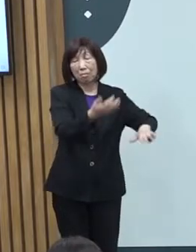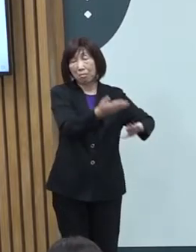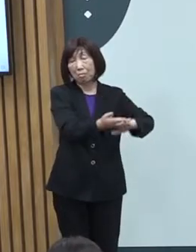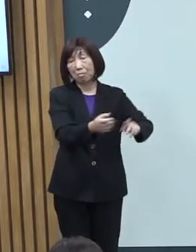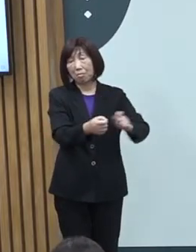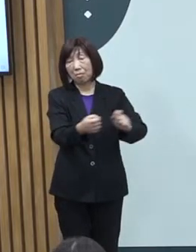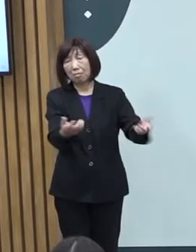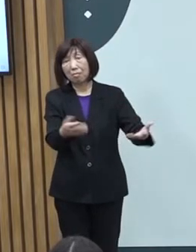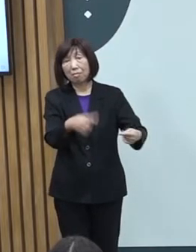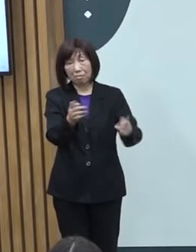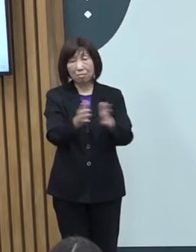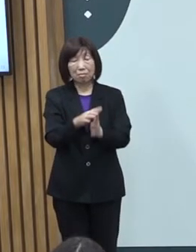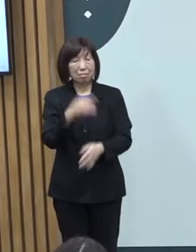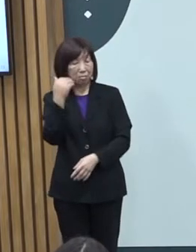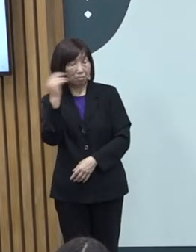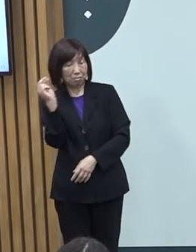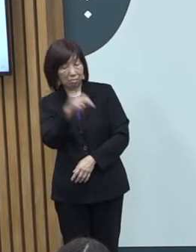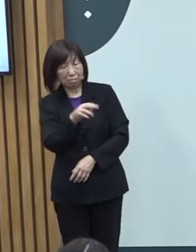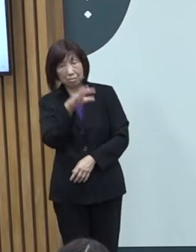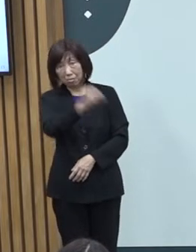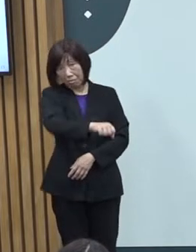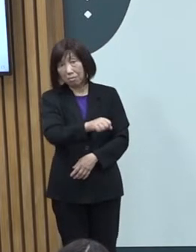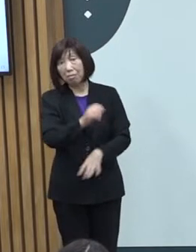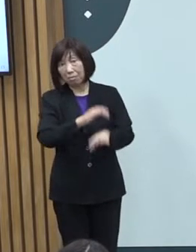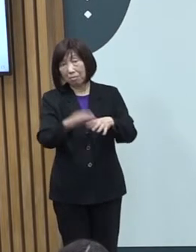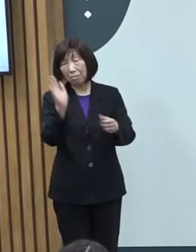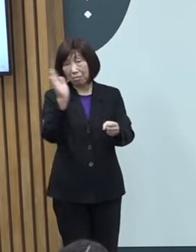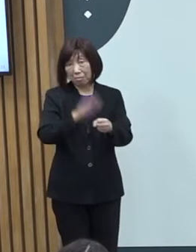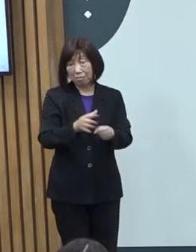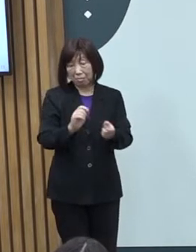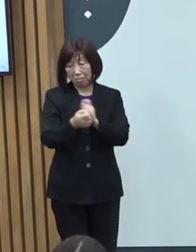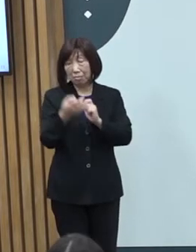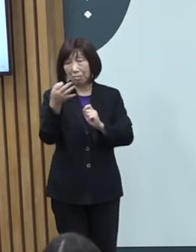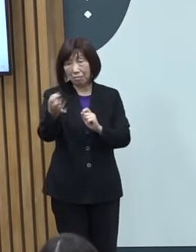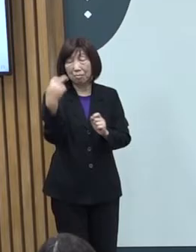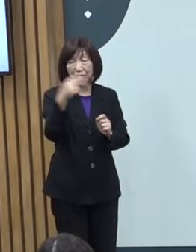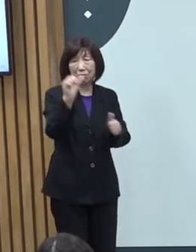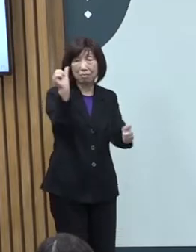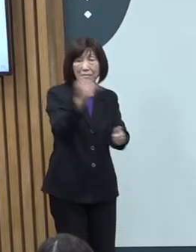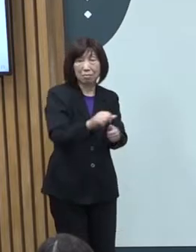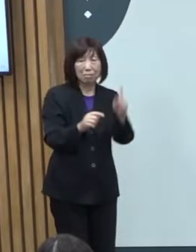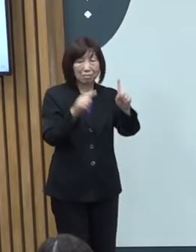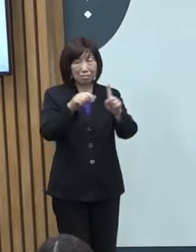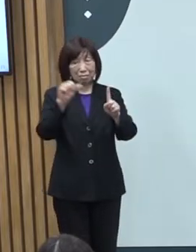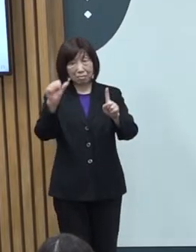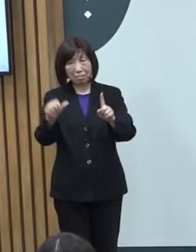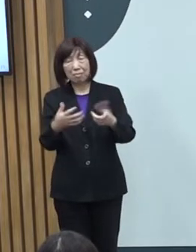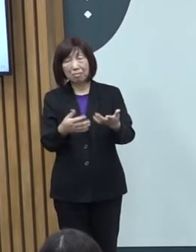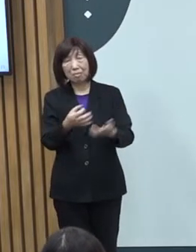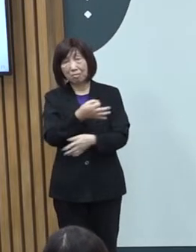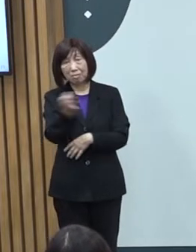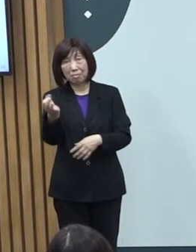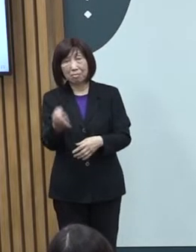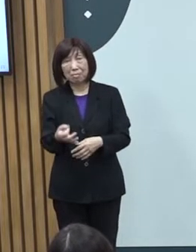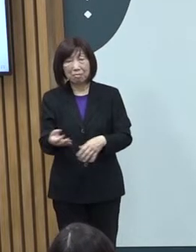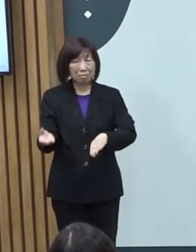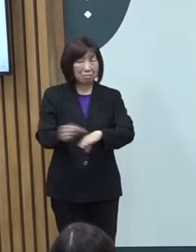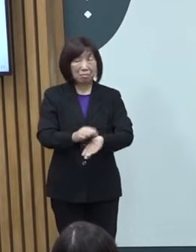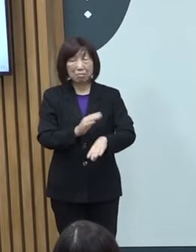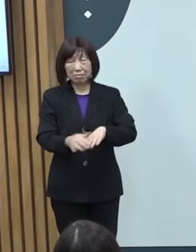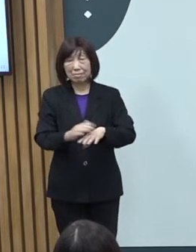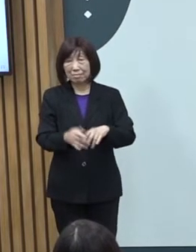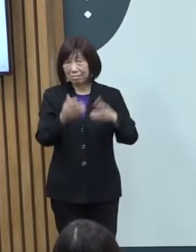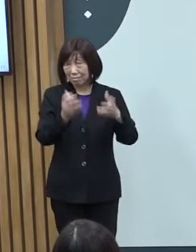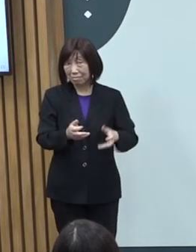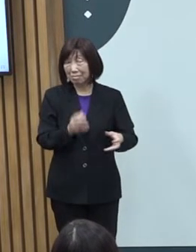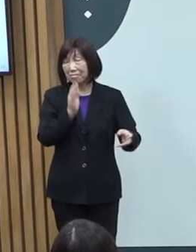不但要补税，还会被处以应纳税额1倍以下的罚款，所以应该罚的算是相当重的，